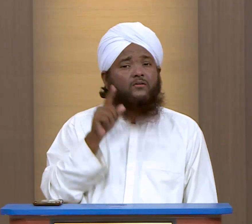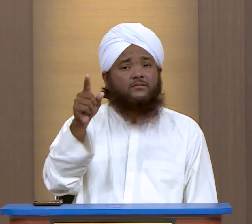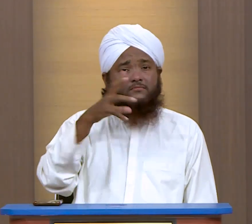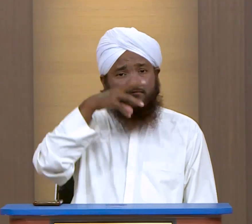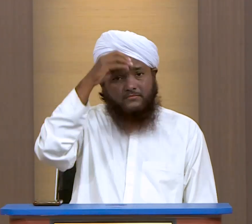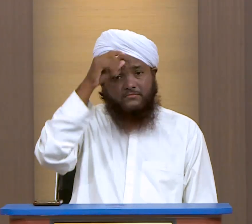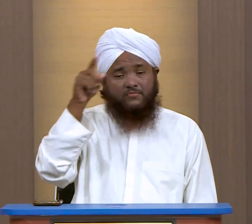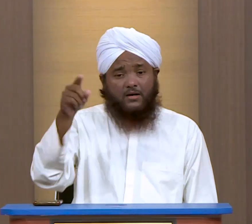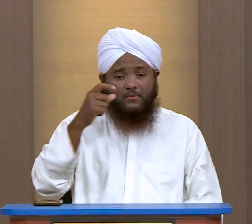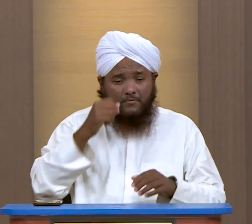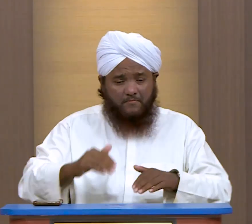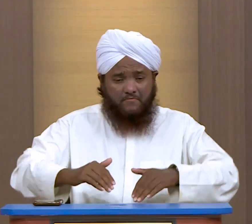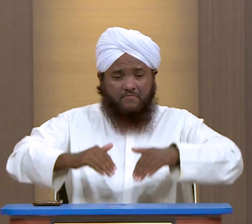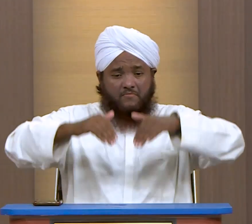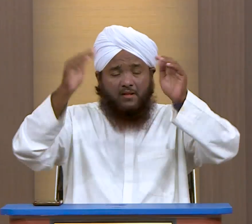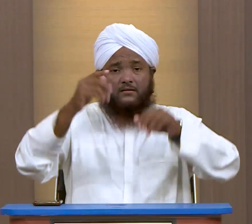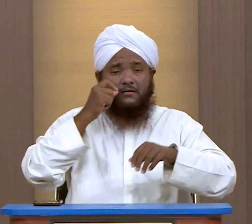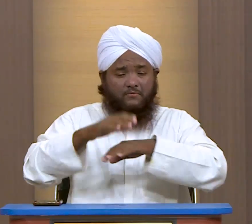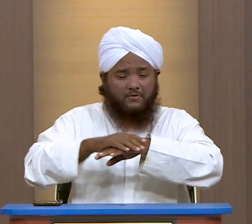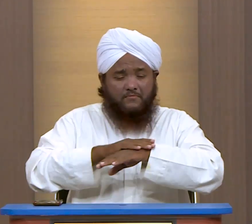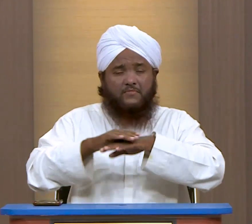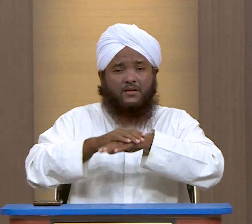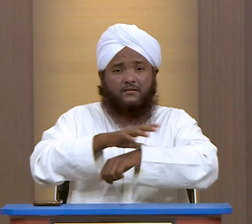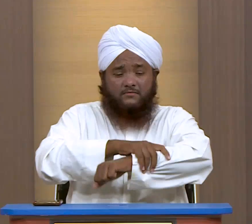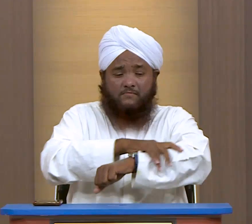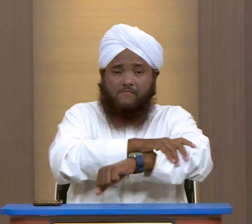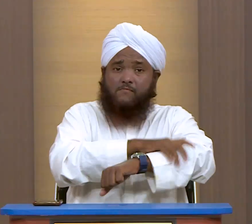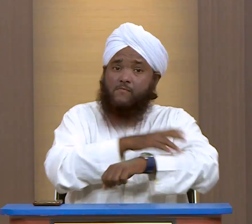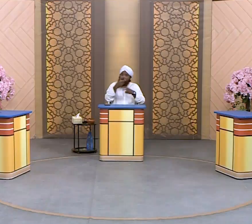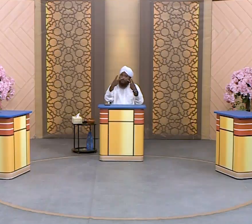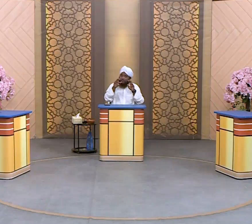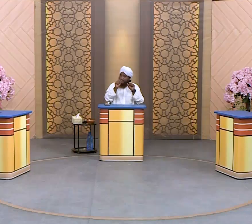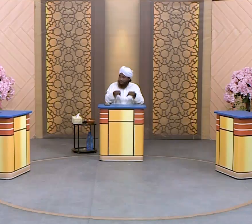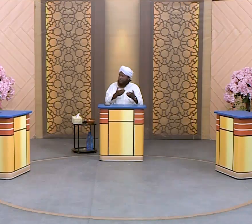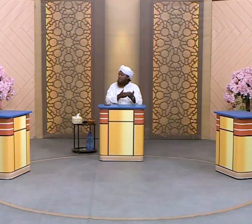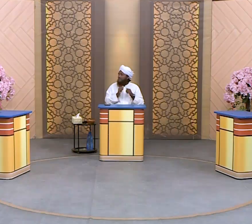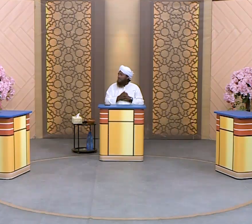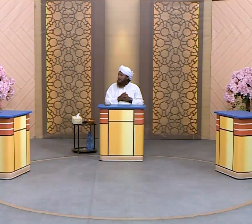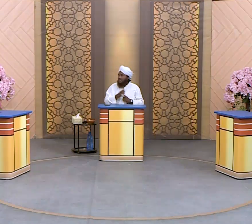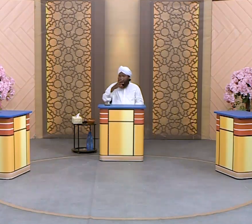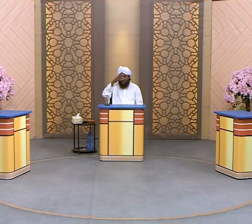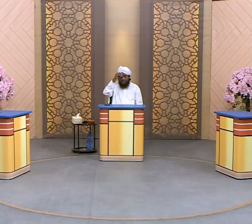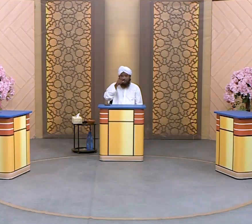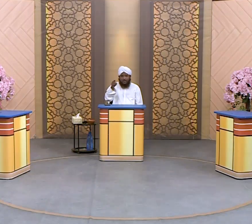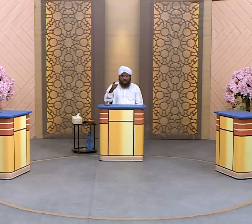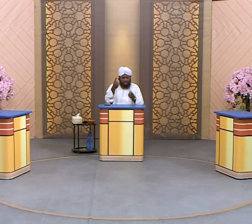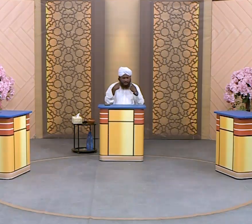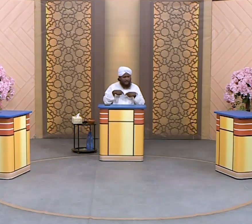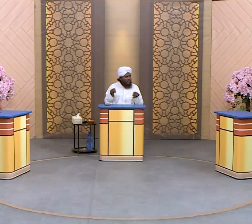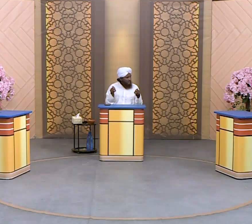کہ تم بھی ان کے ساتھ اسی طرح نیک سلوک کرو۔ اگر تمہارے والدین پر کمزوری کا غلبہ ہو جائے